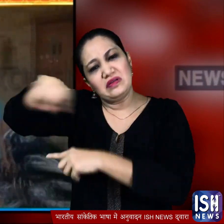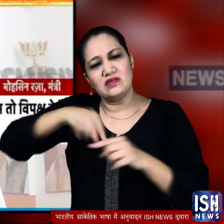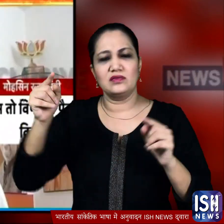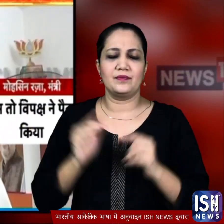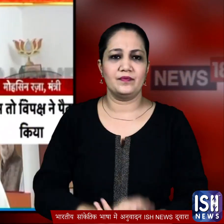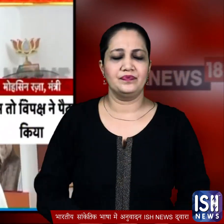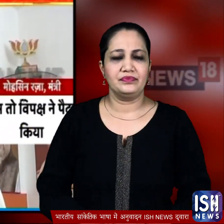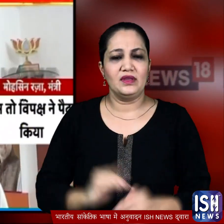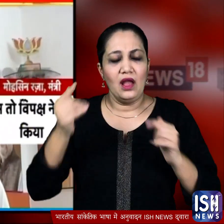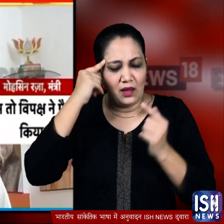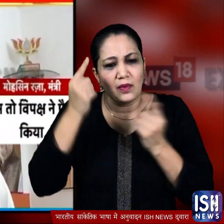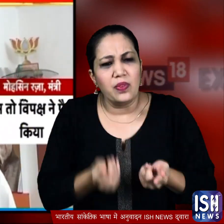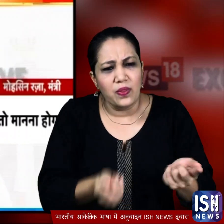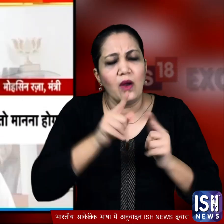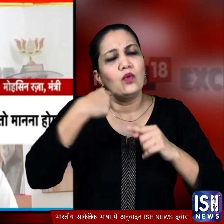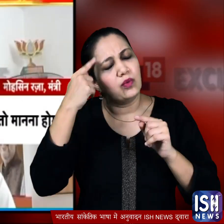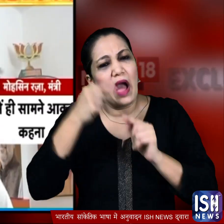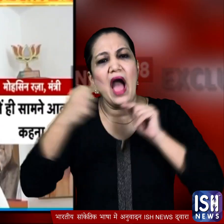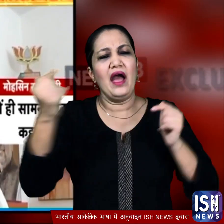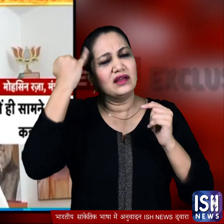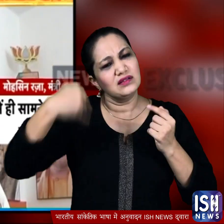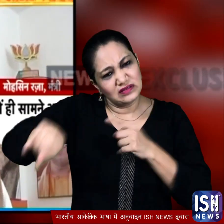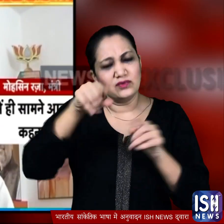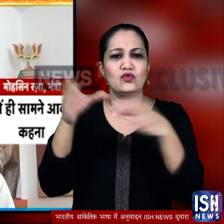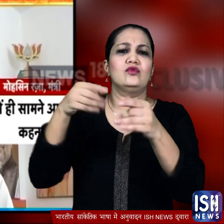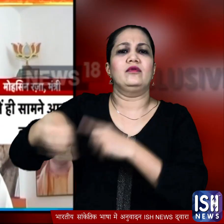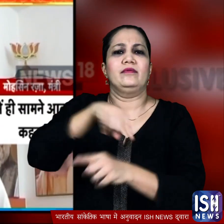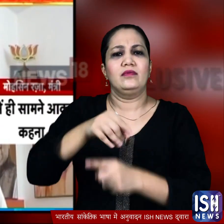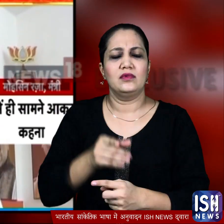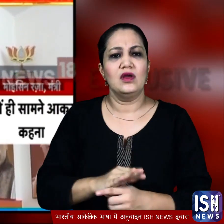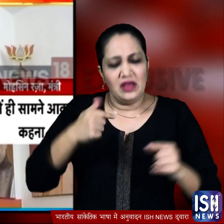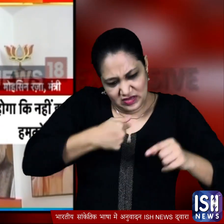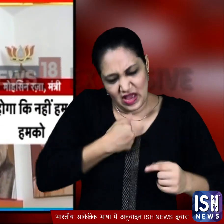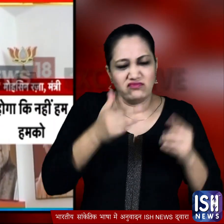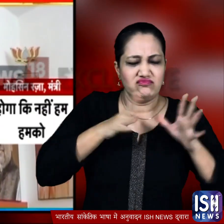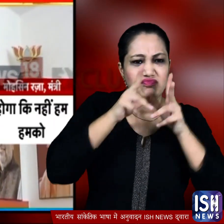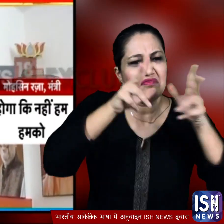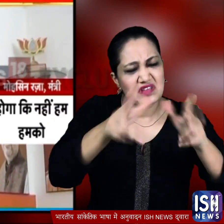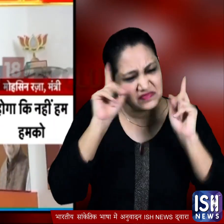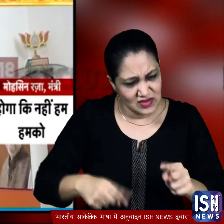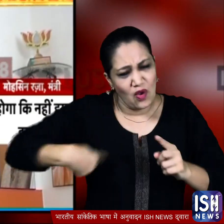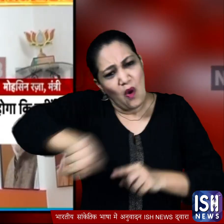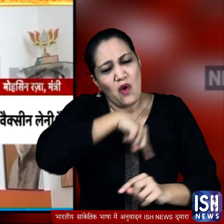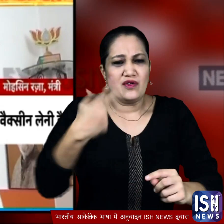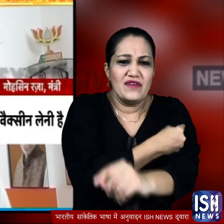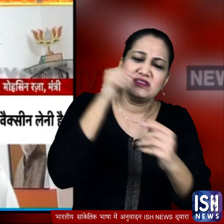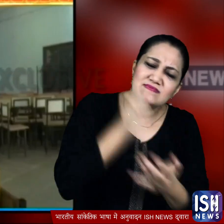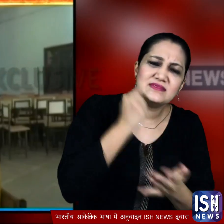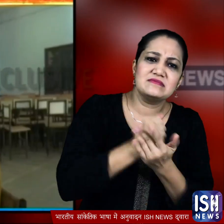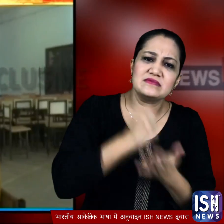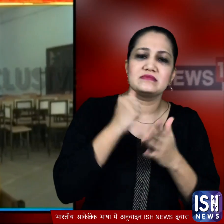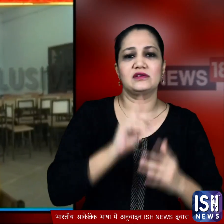होगी। भ्रम तो विपक्ष ने पैदा किया, ये तो मानना होगा। ये हम ही को आगे सामने कहना होगा कि नहीं, हम सबको वैक्सीन लेना